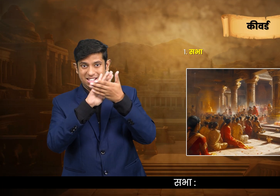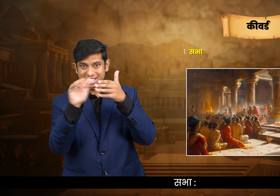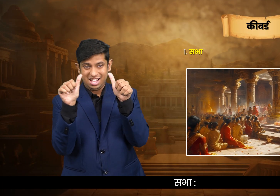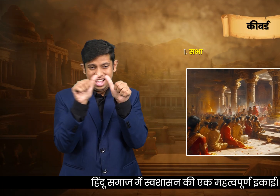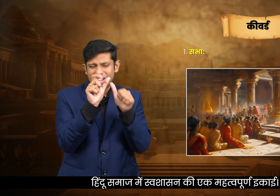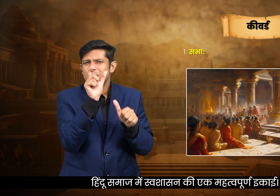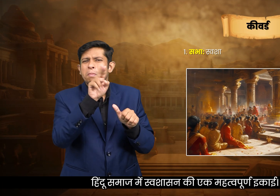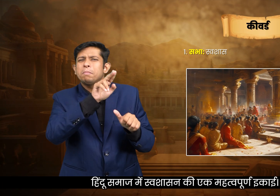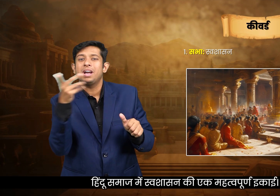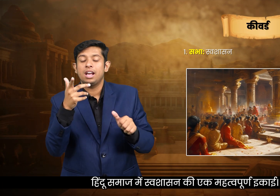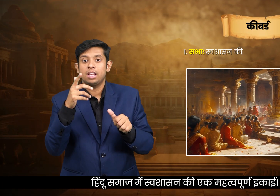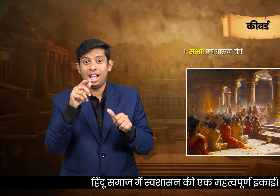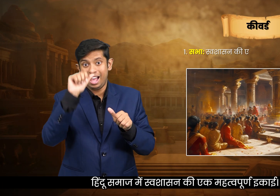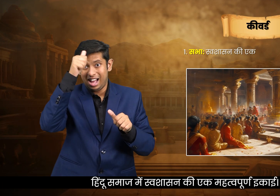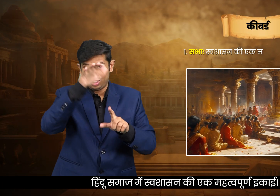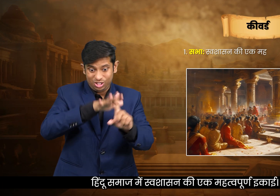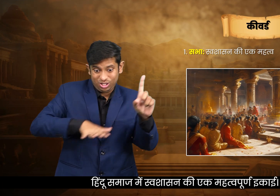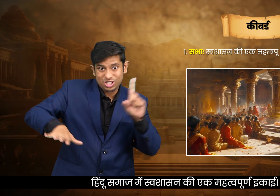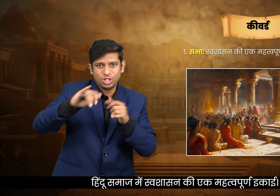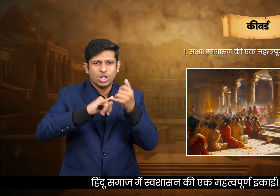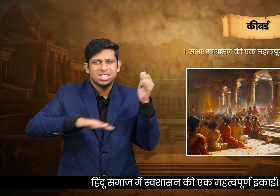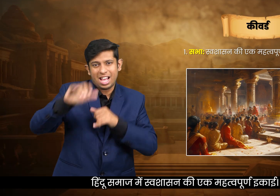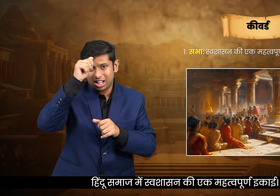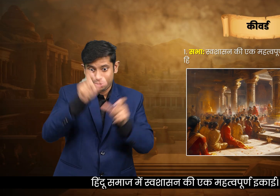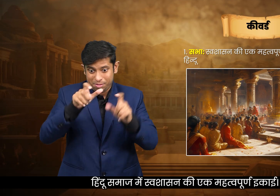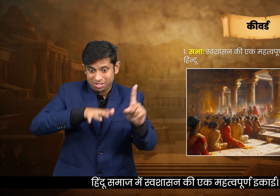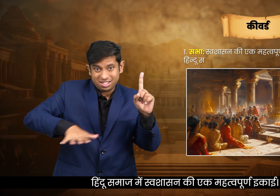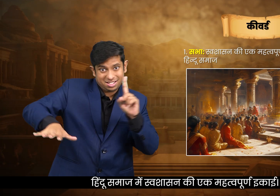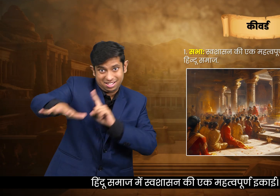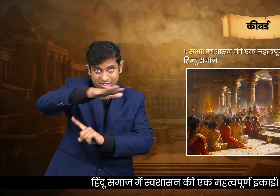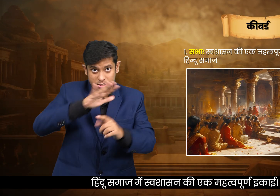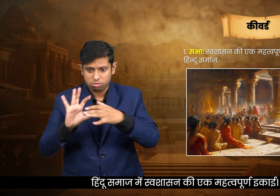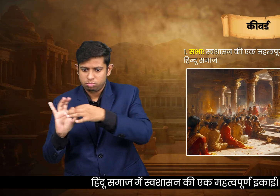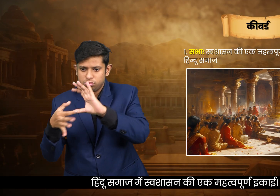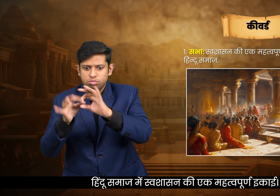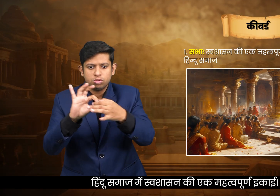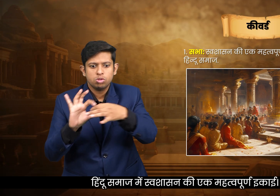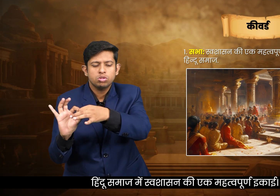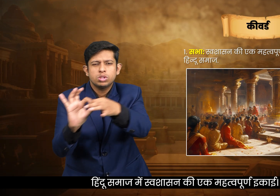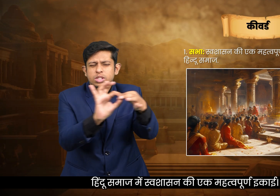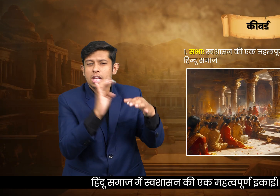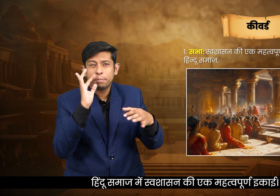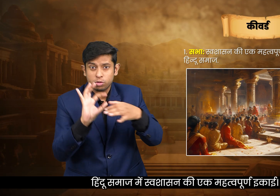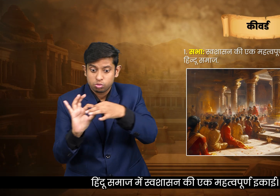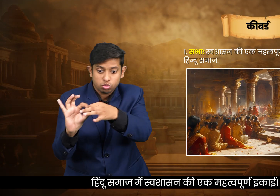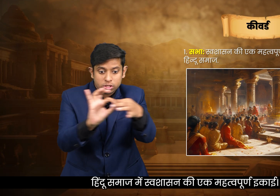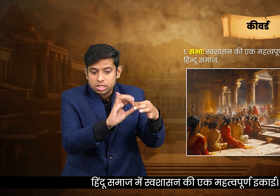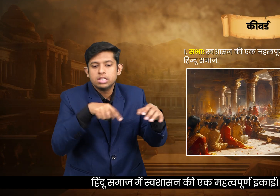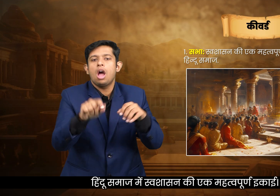सभा, हिंदू समाज में स्वशासन की एक महत्वपूर्ण इकाई।